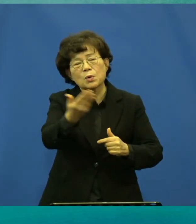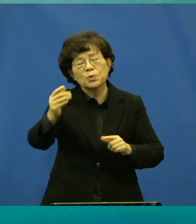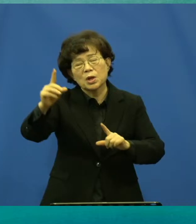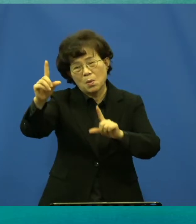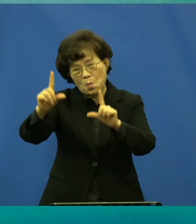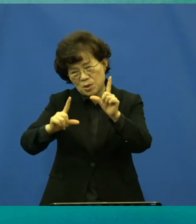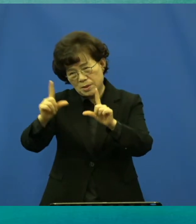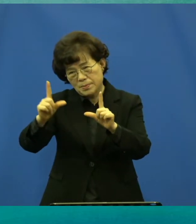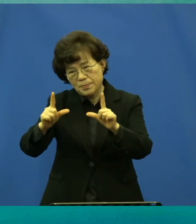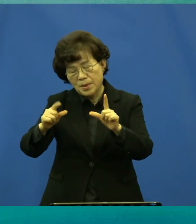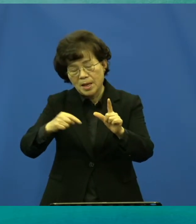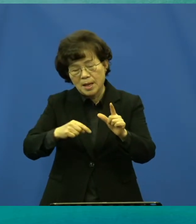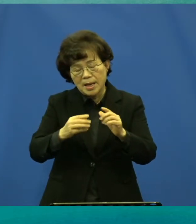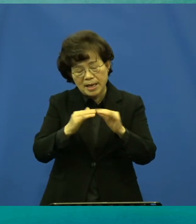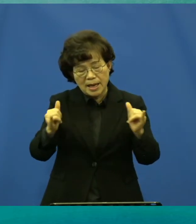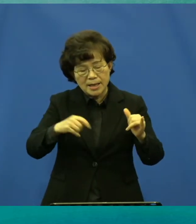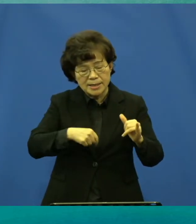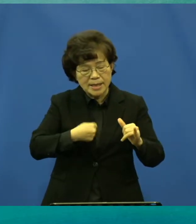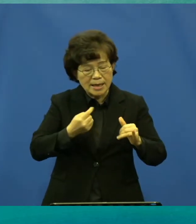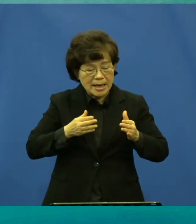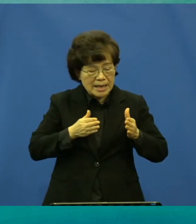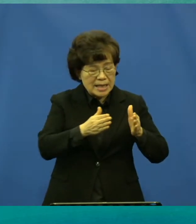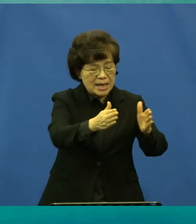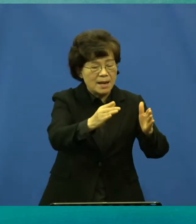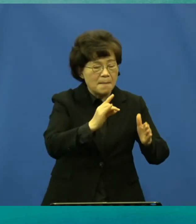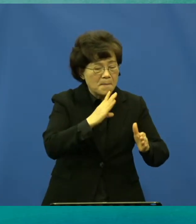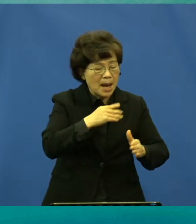늘 자기의 갈 길을 가려고 합니다.